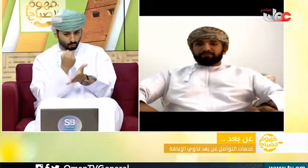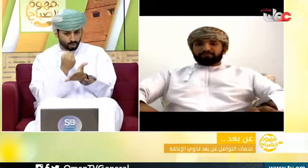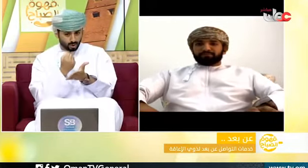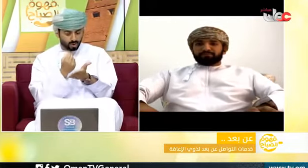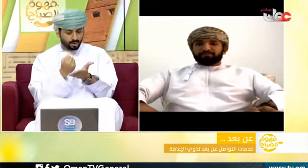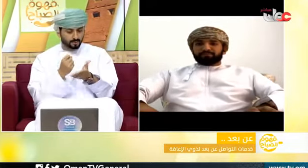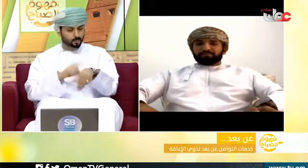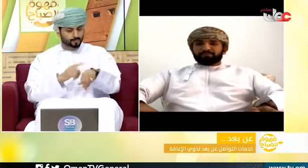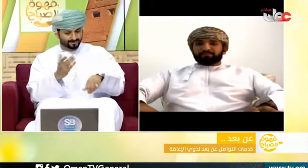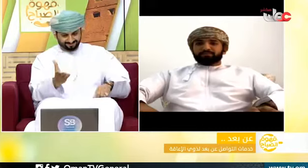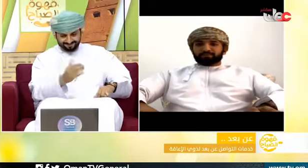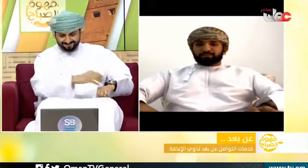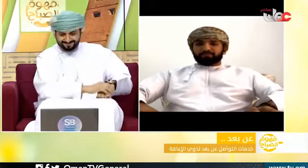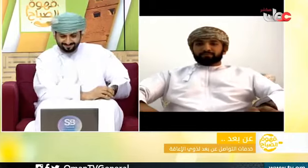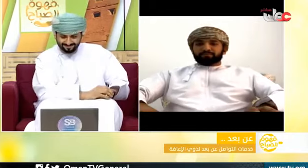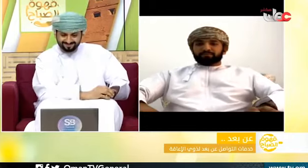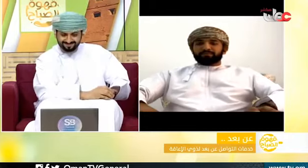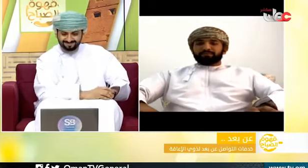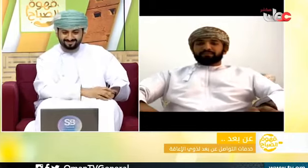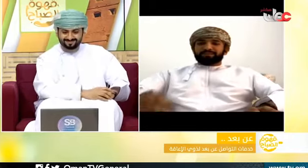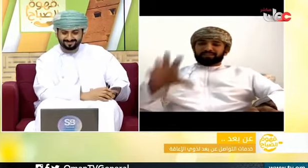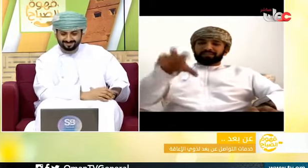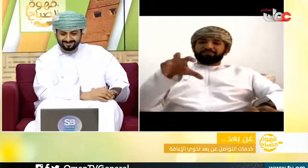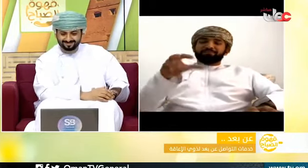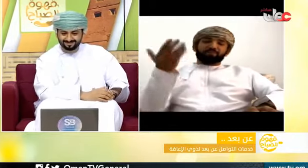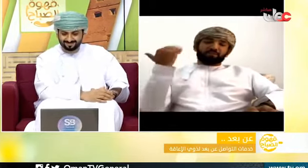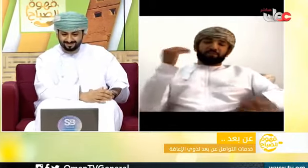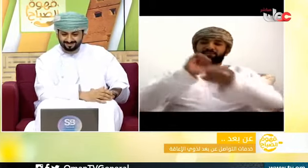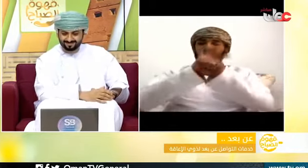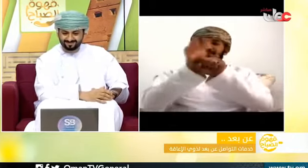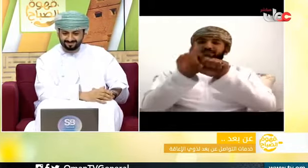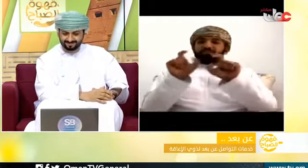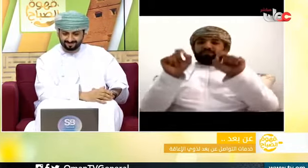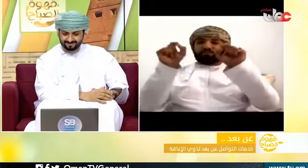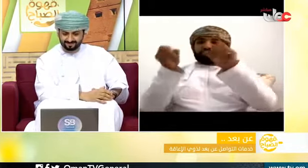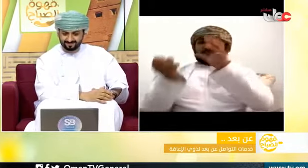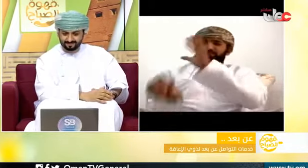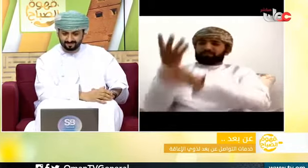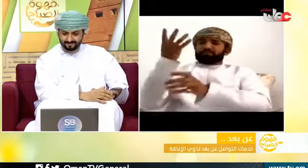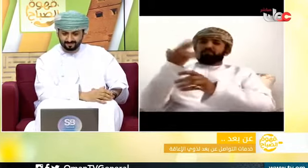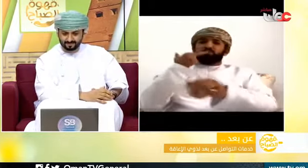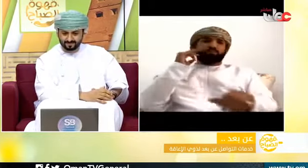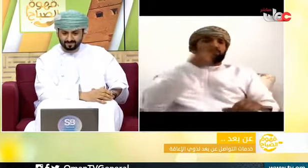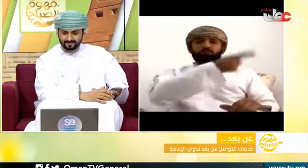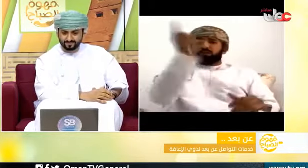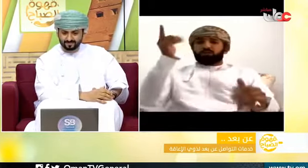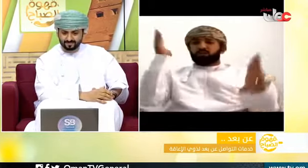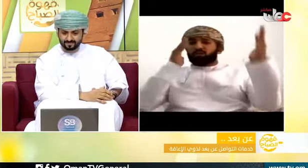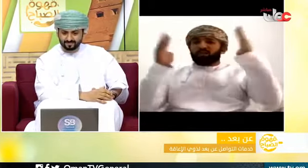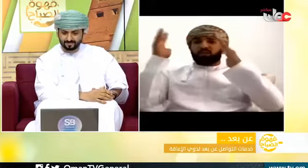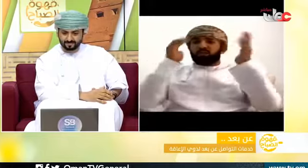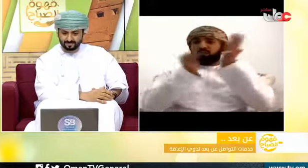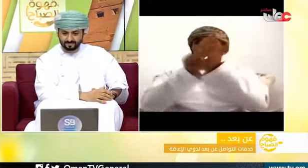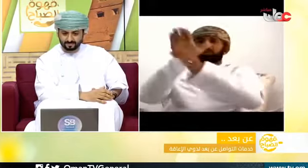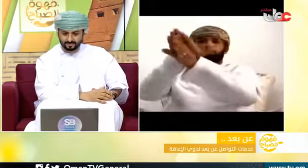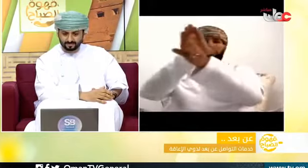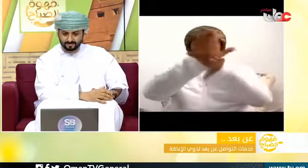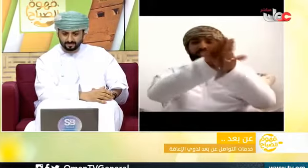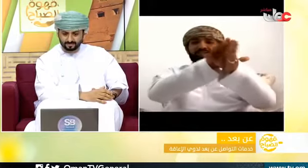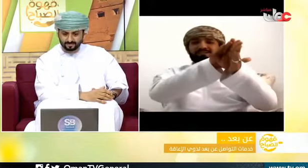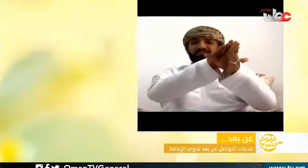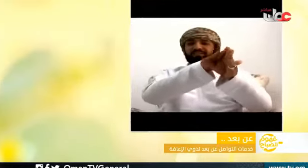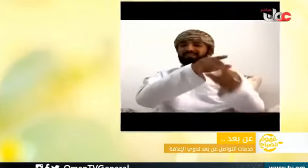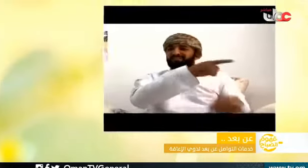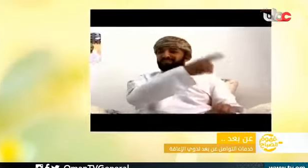توفر خدمات، وهذه فرصة جيدة أيضا للشركة؟ نعم، يعني قبل الجائحة كورونا